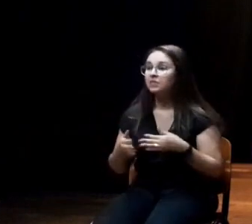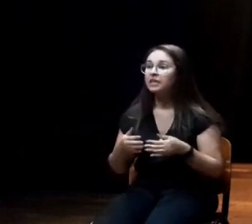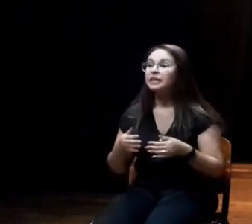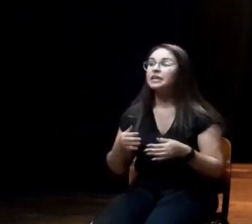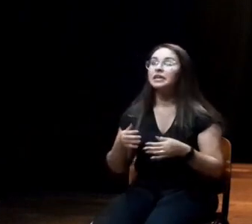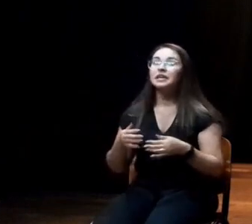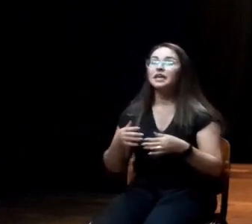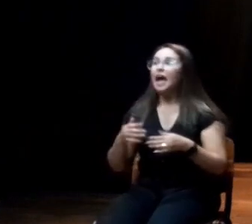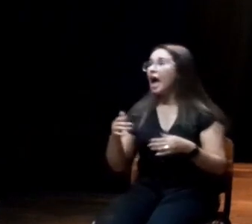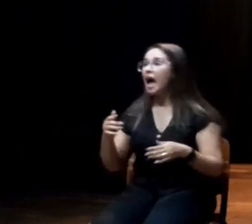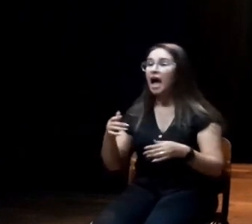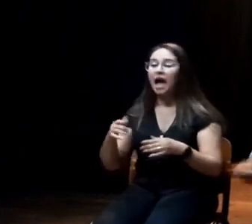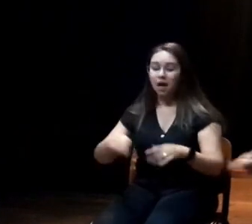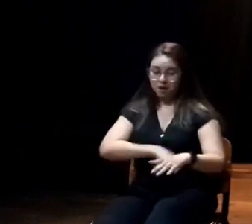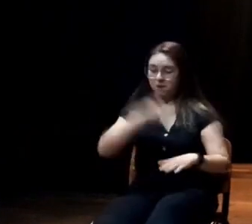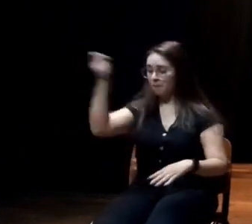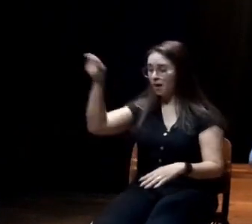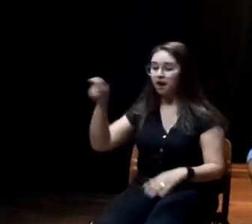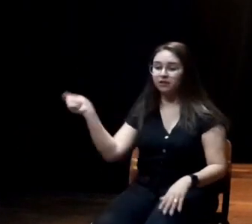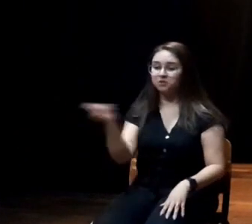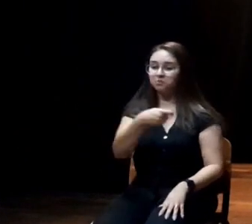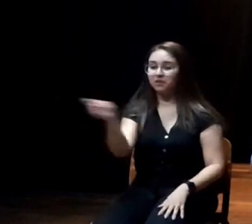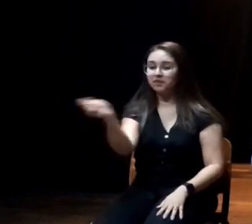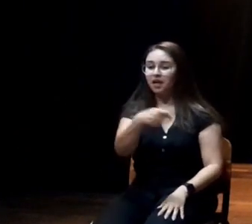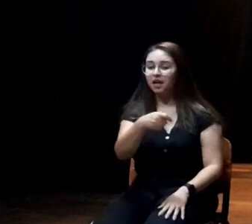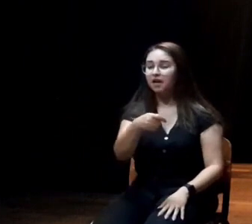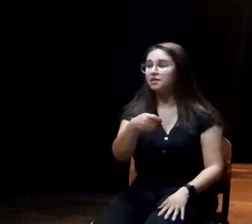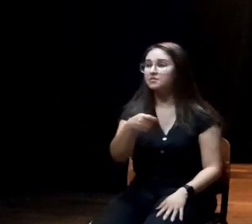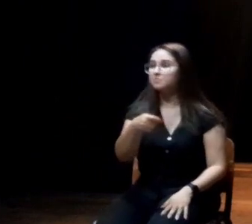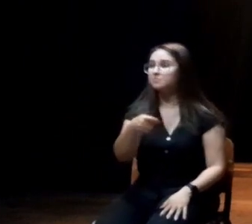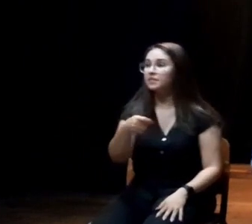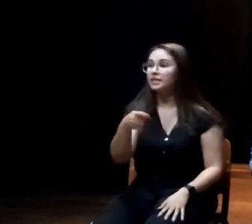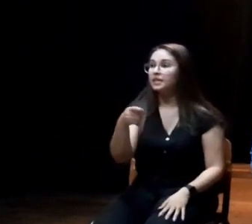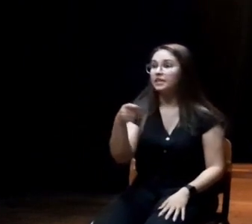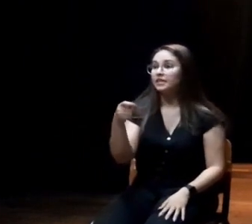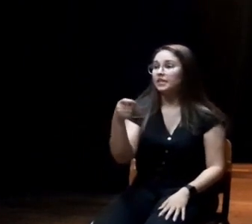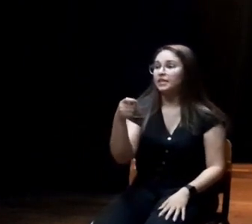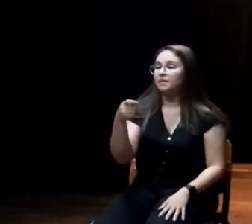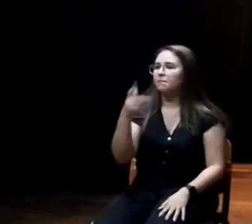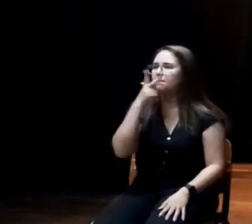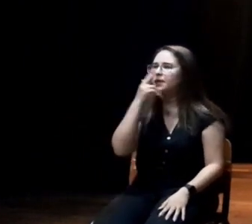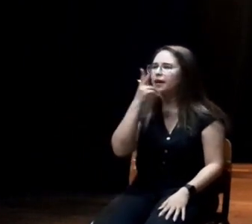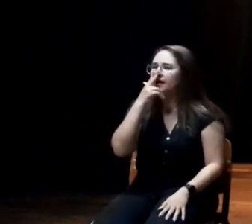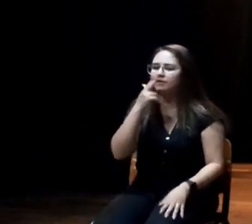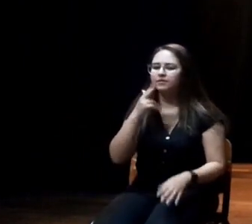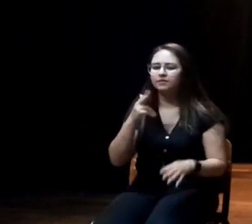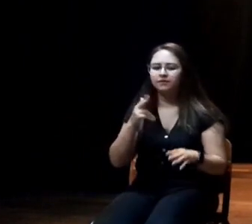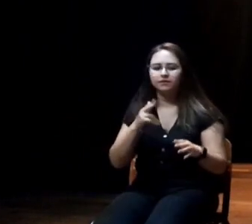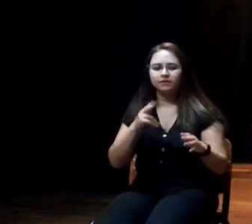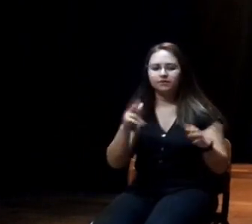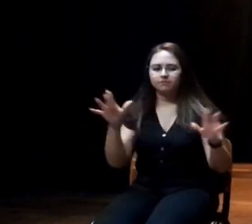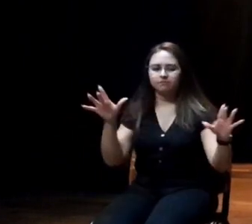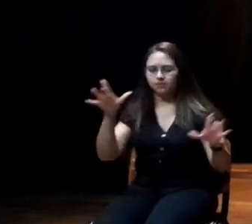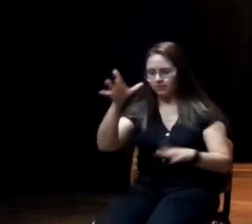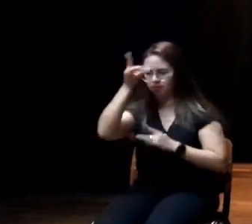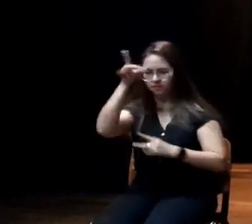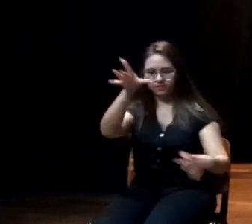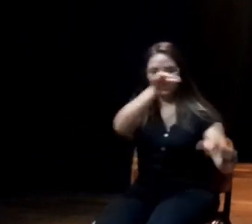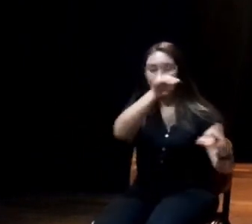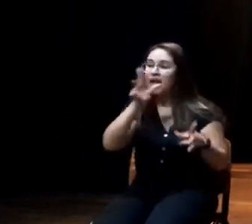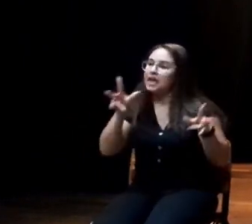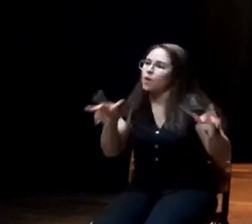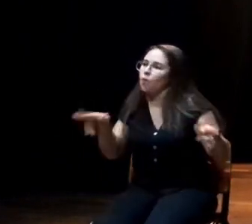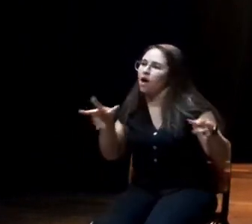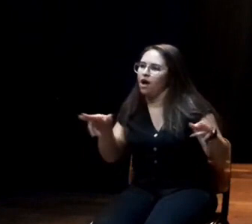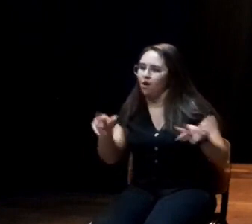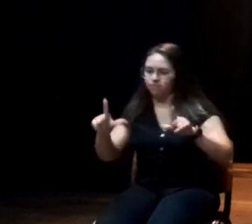ele deu uma espadada. Deu uma espadada. Quer dizer, eu não estou no mesmo lugar de pontuação do que aquela pessoa